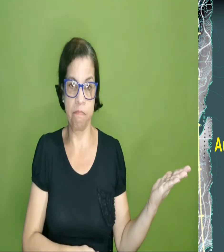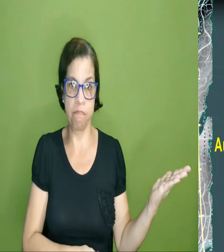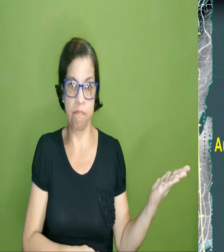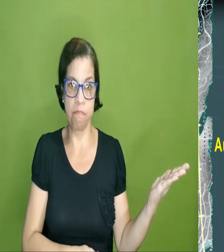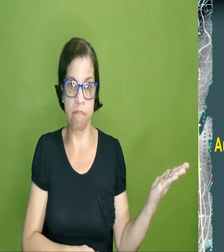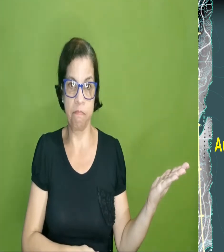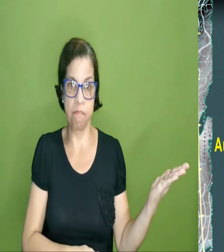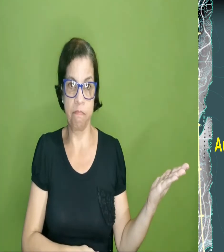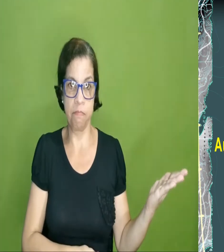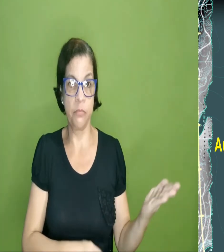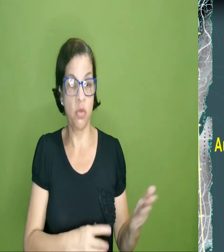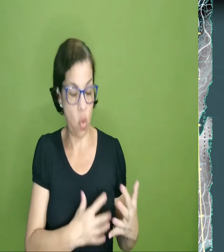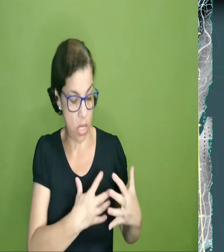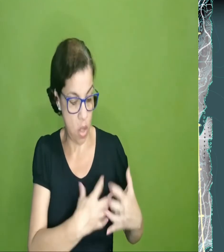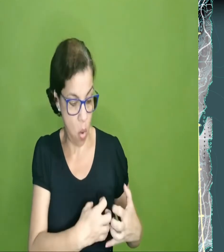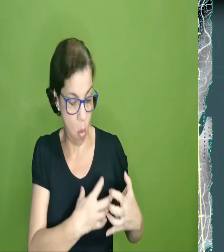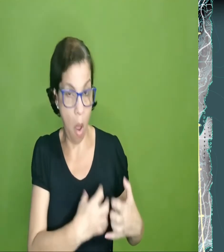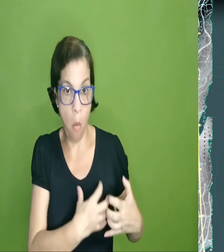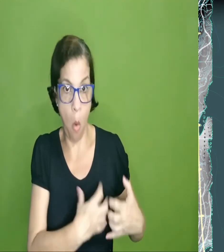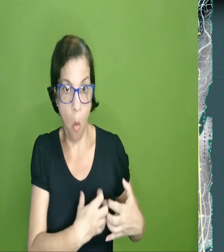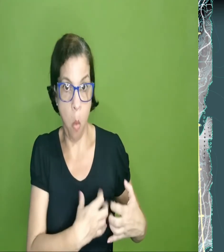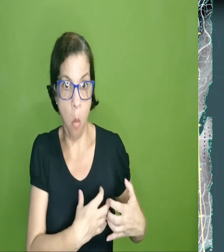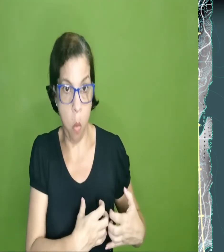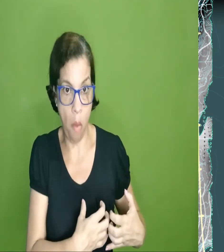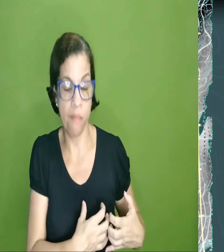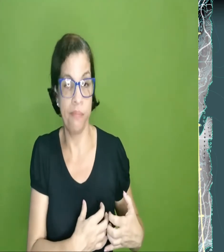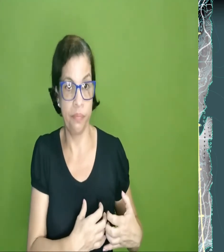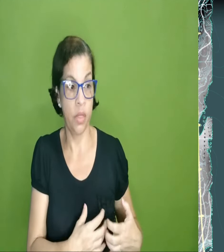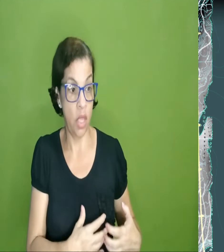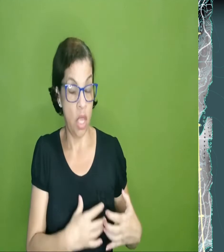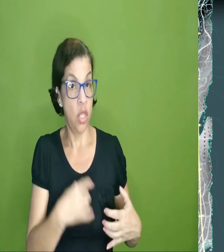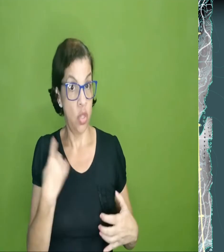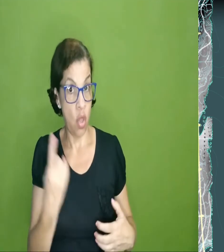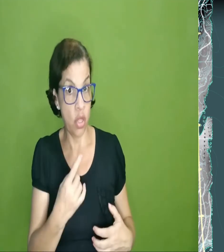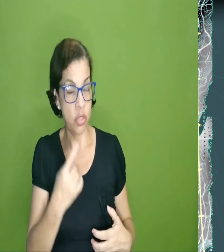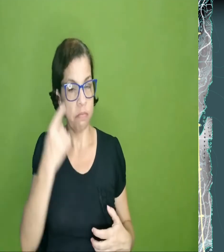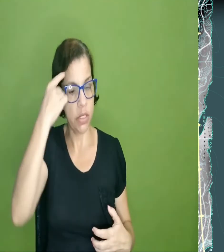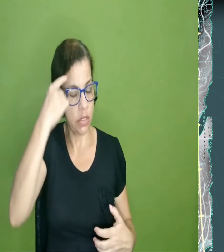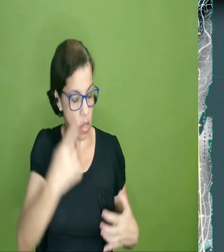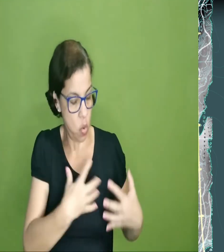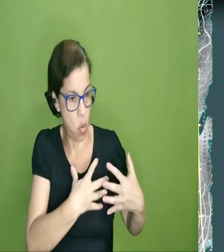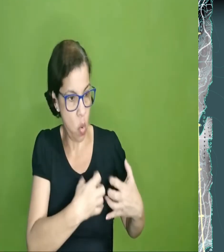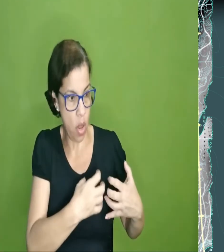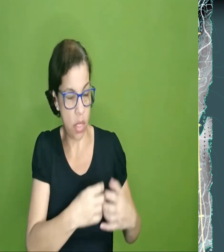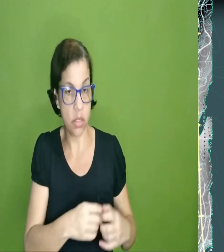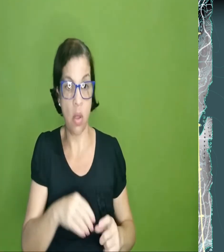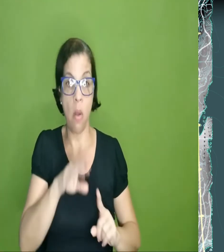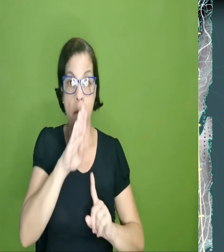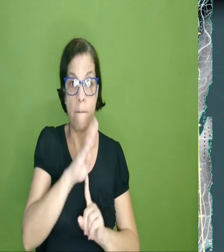de contração cardíacas. Enquanto que no coração nós nos preocupamos com os receptores